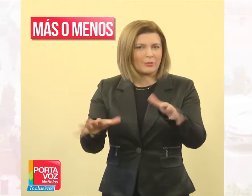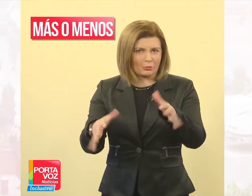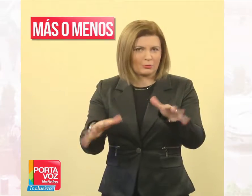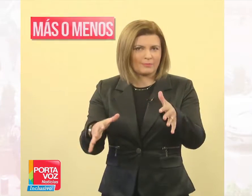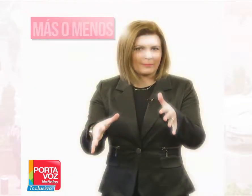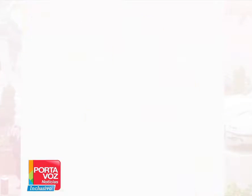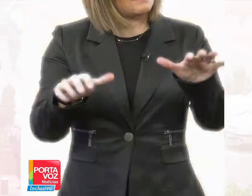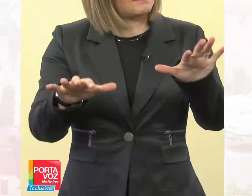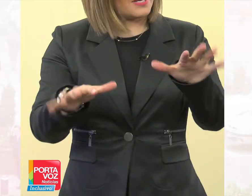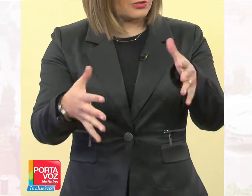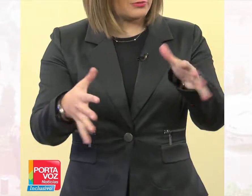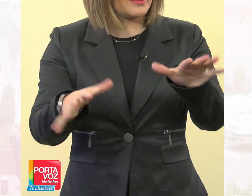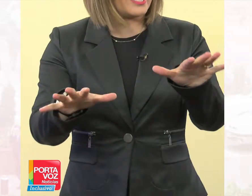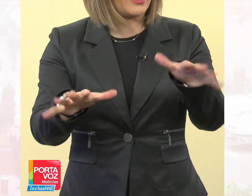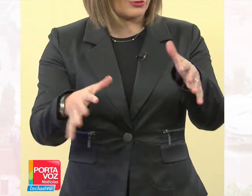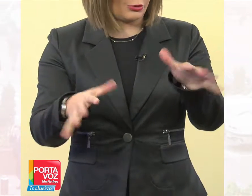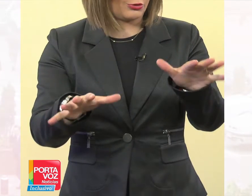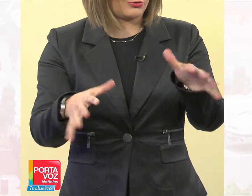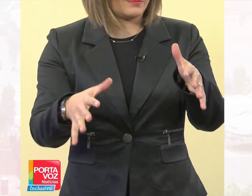Más o menos.